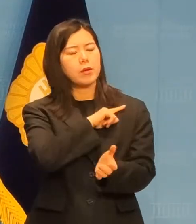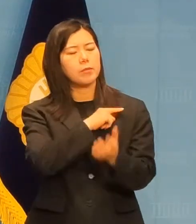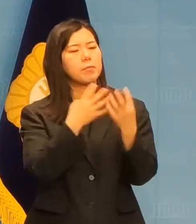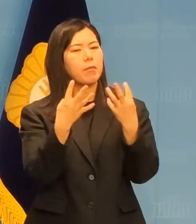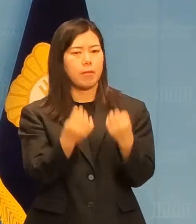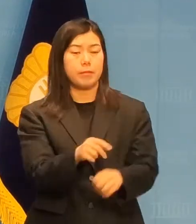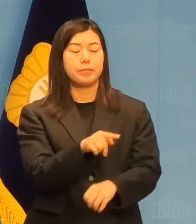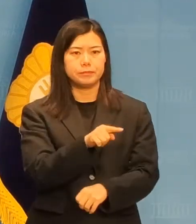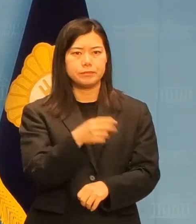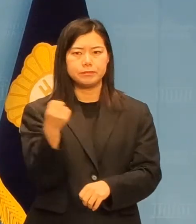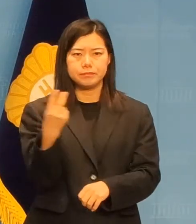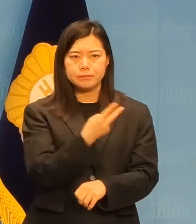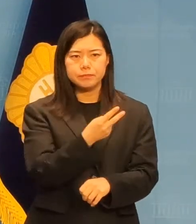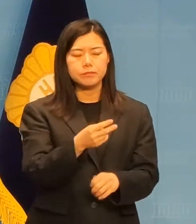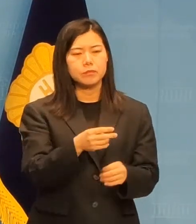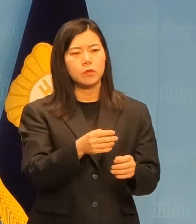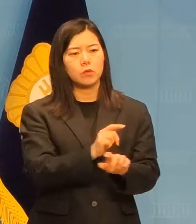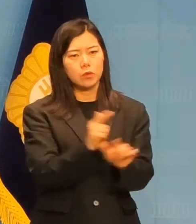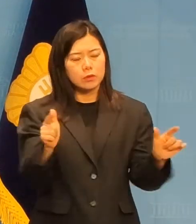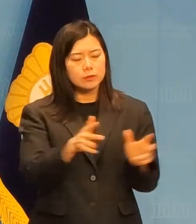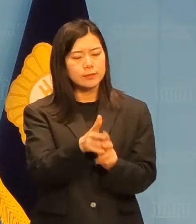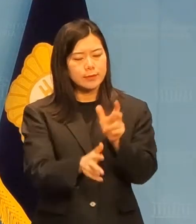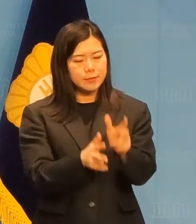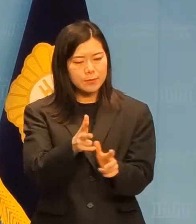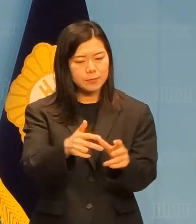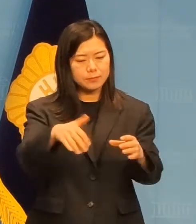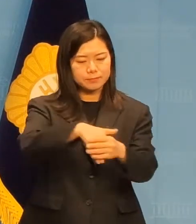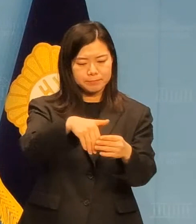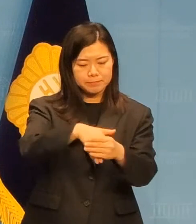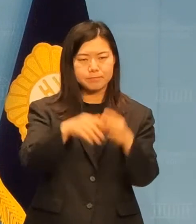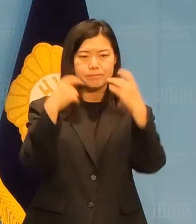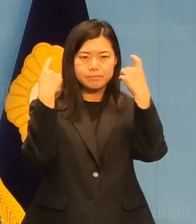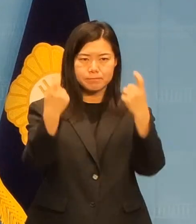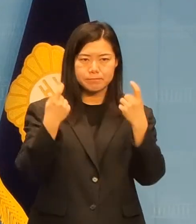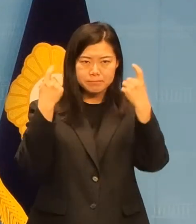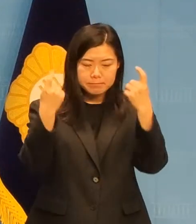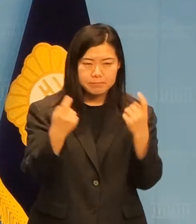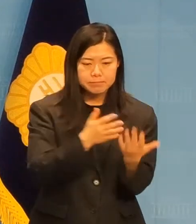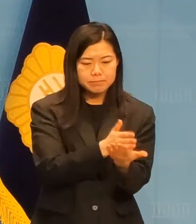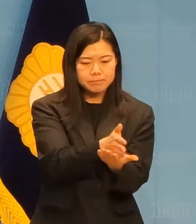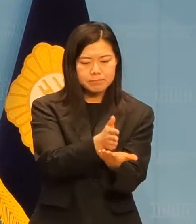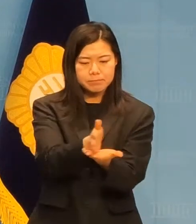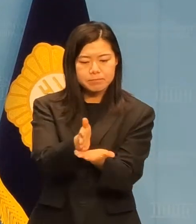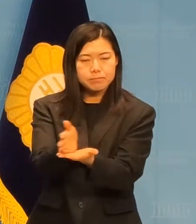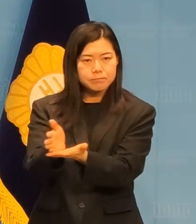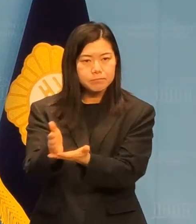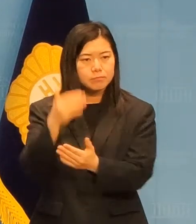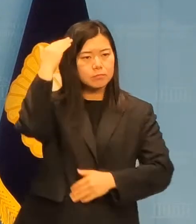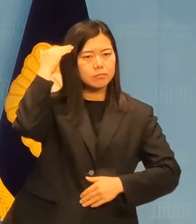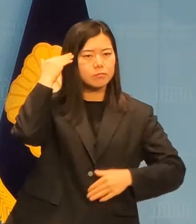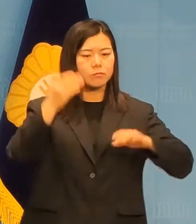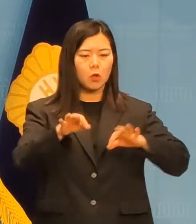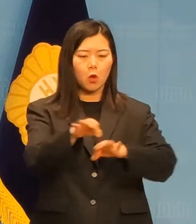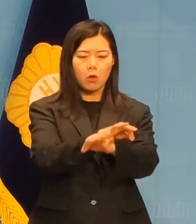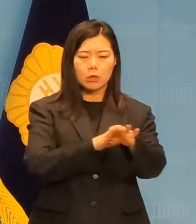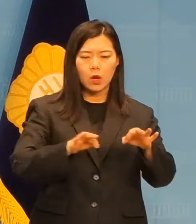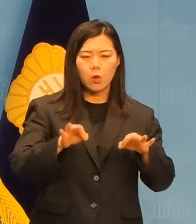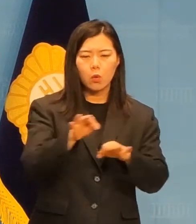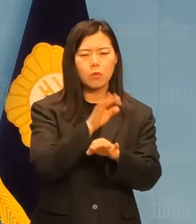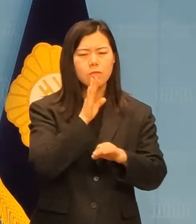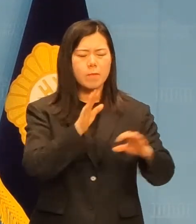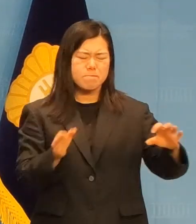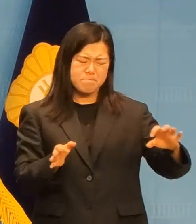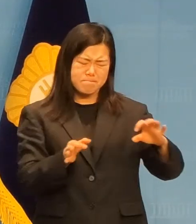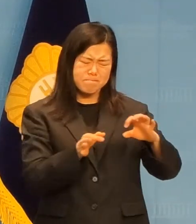교역국이며 공급망, 산업, 문화, 관광 전반에서 한국 경제와 깊이